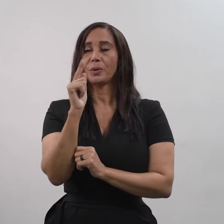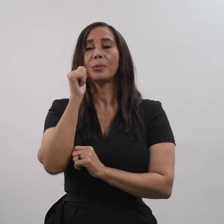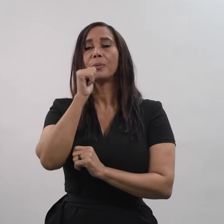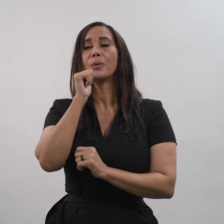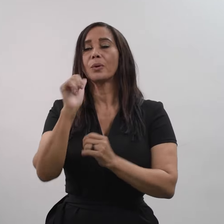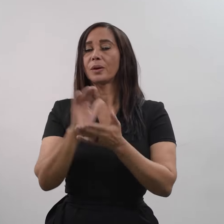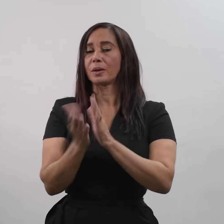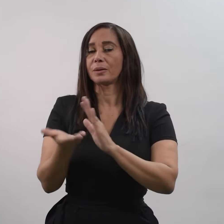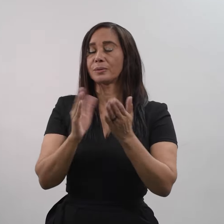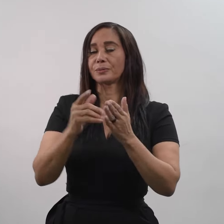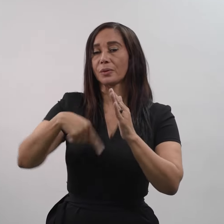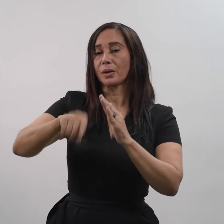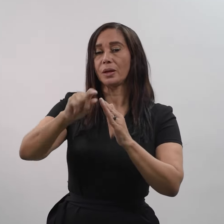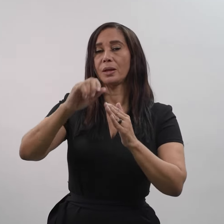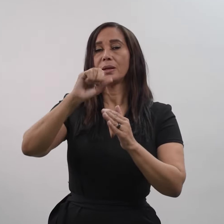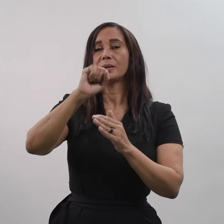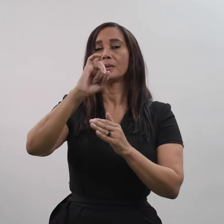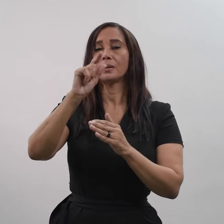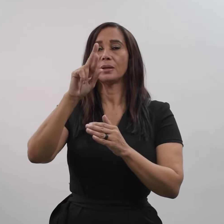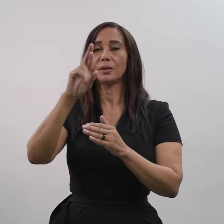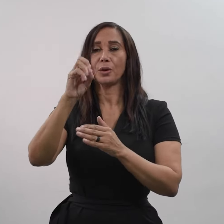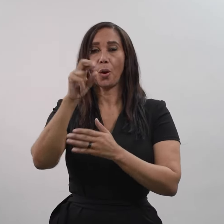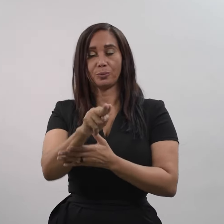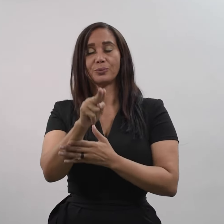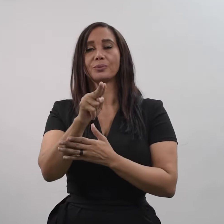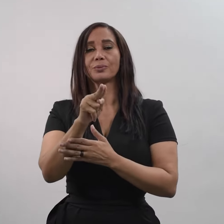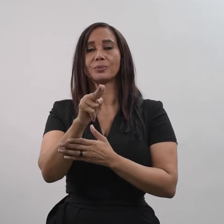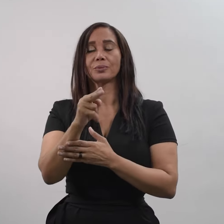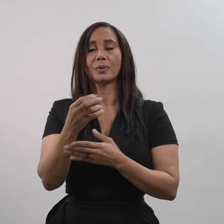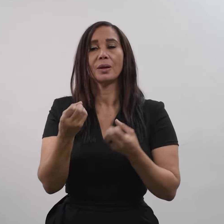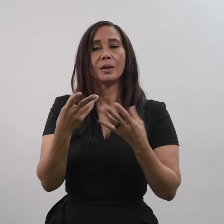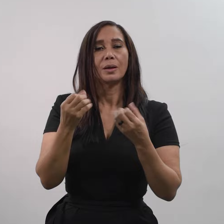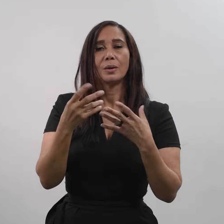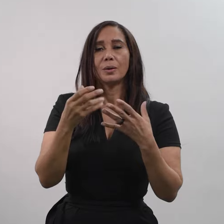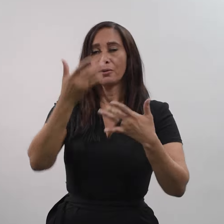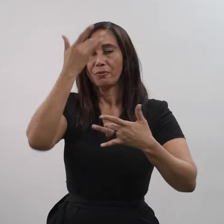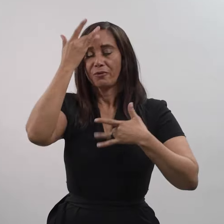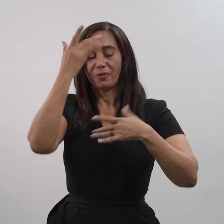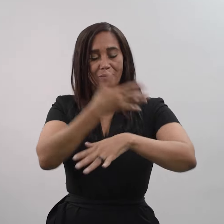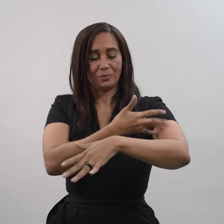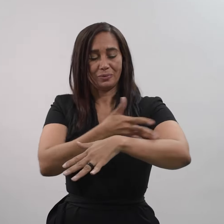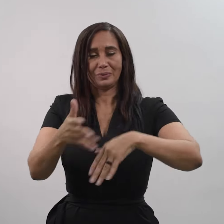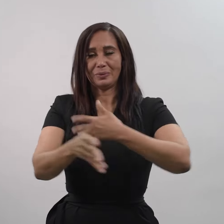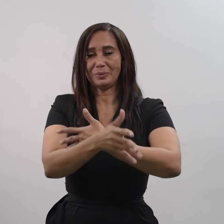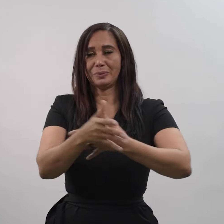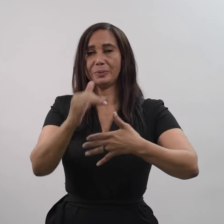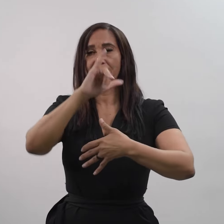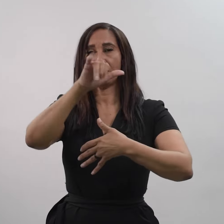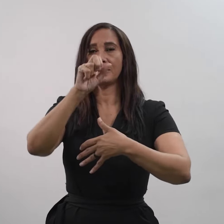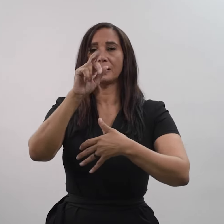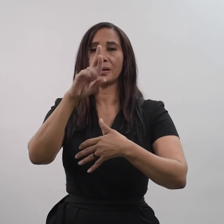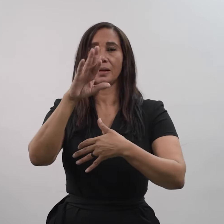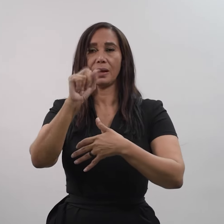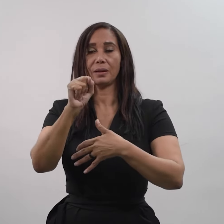en territorio de Sidón. Y muchos leprosos había en Israel en tiempos del profeta Eliseo.